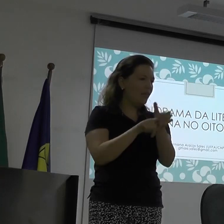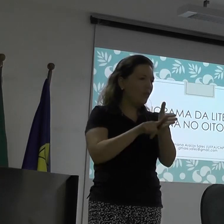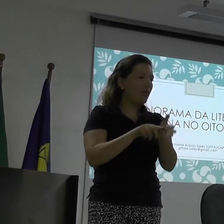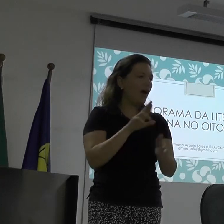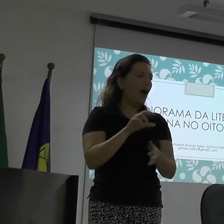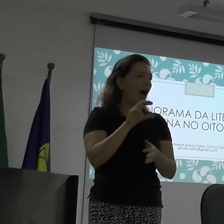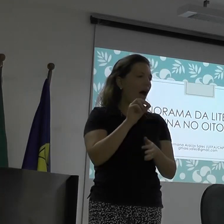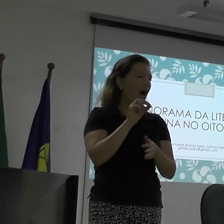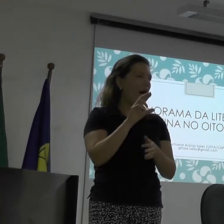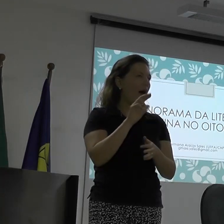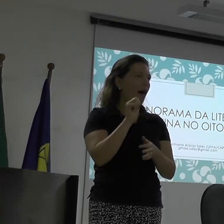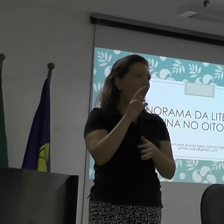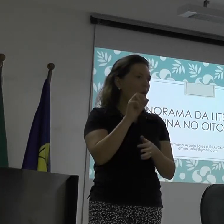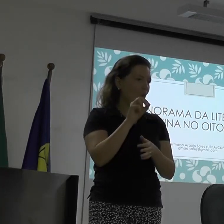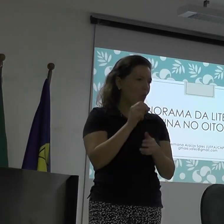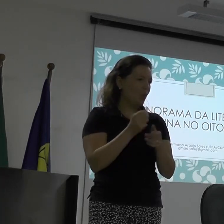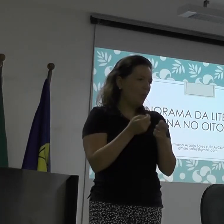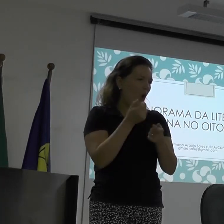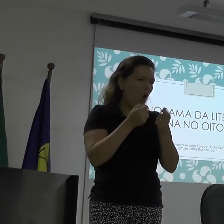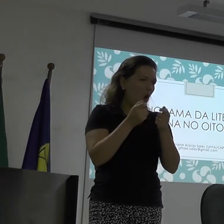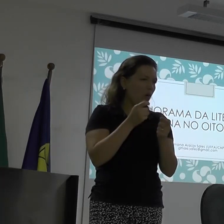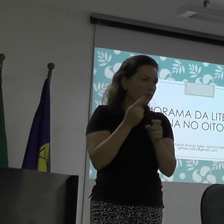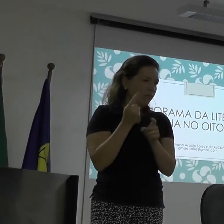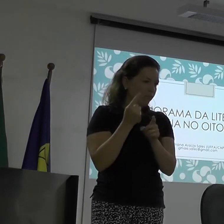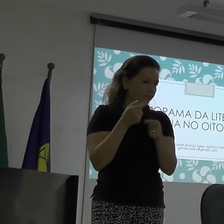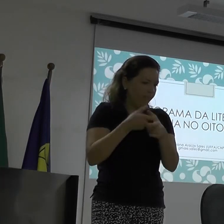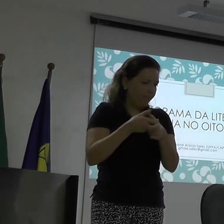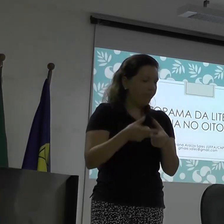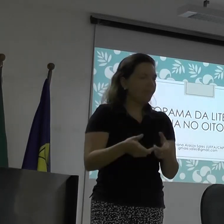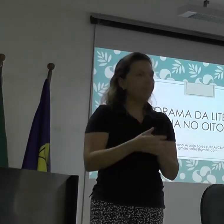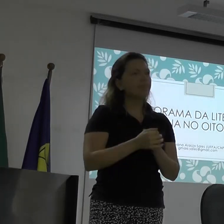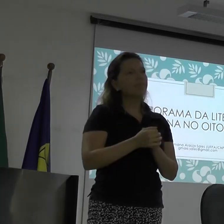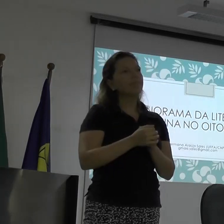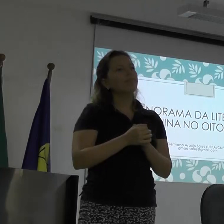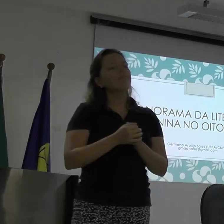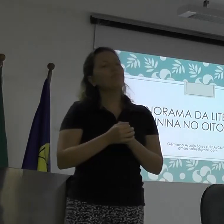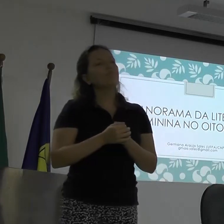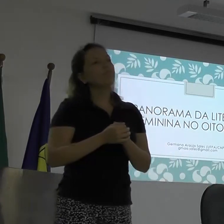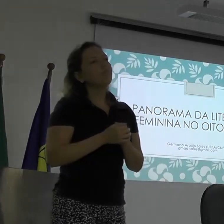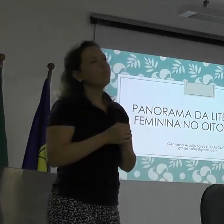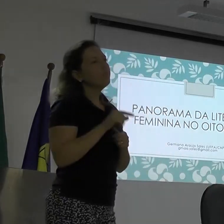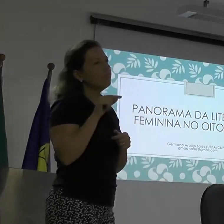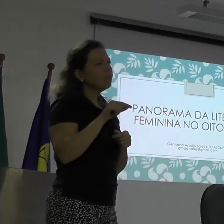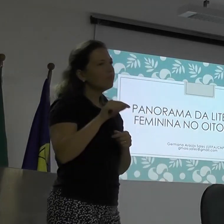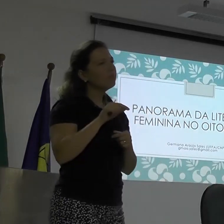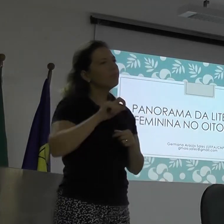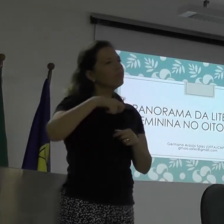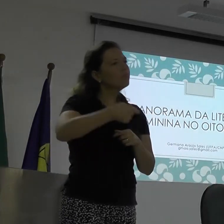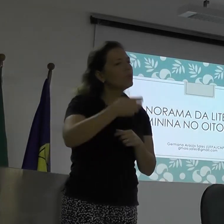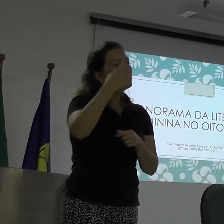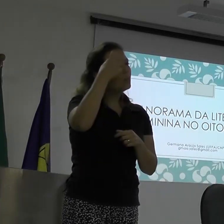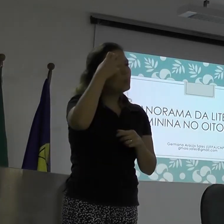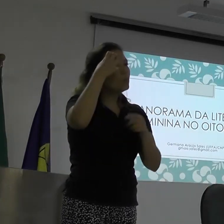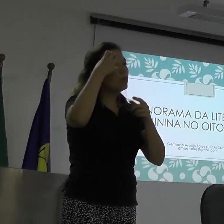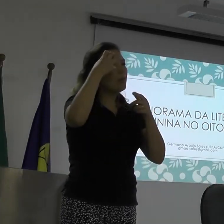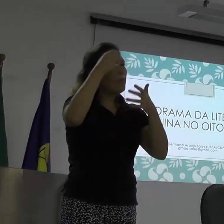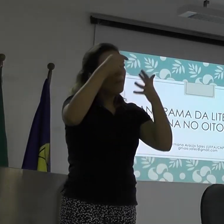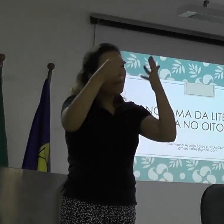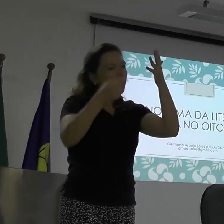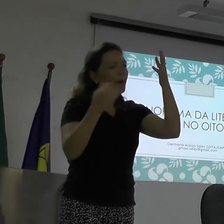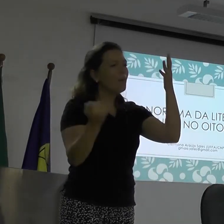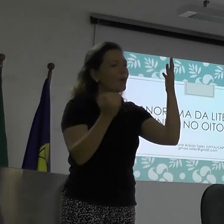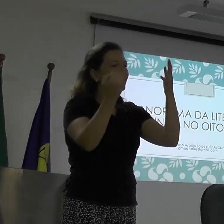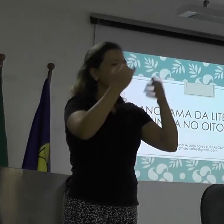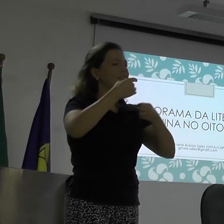raras, foi um espaço cultural de grande importância para a